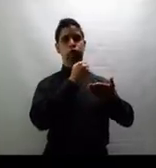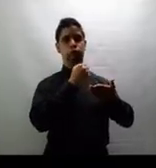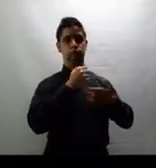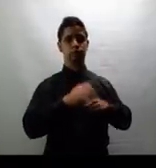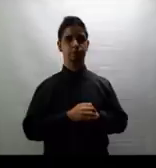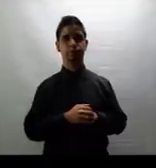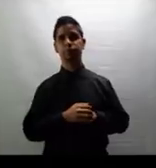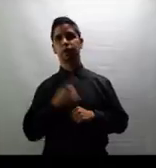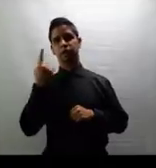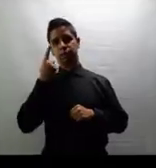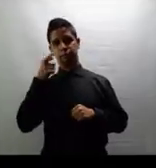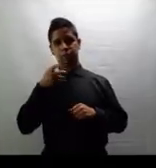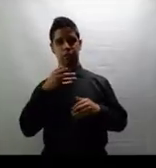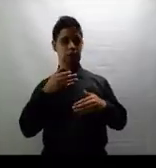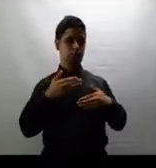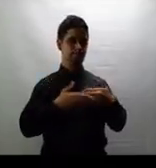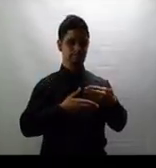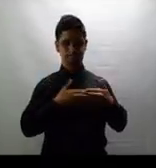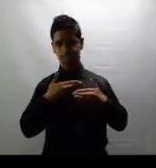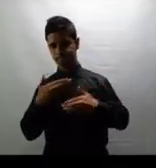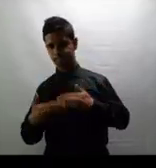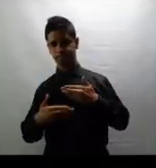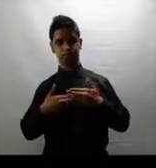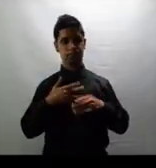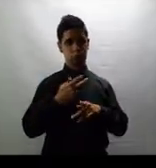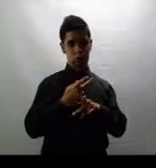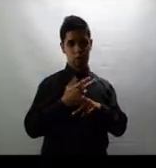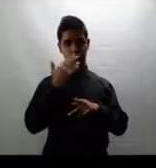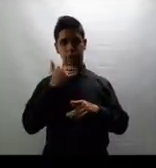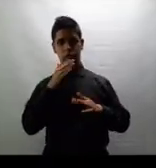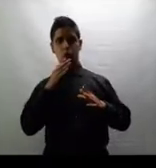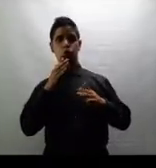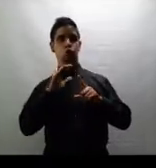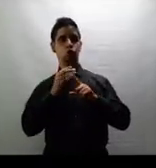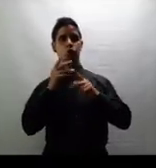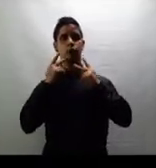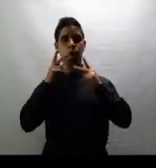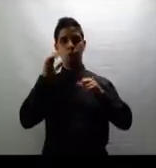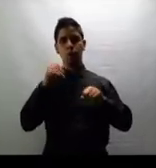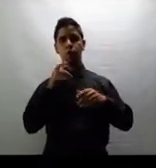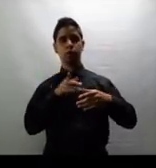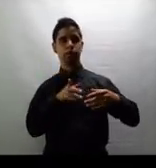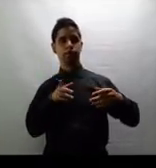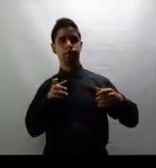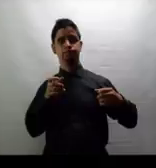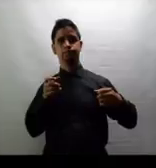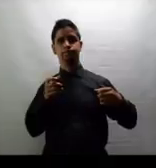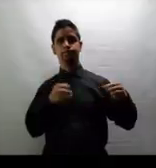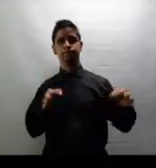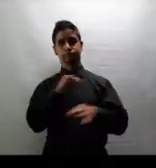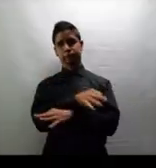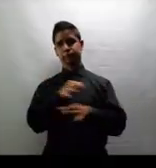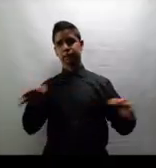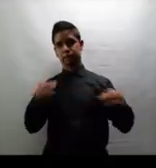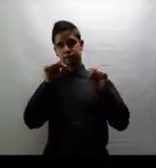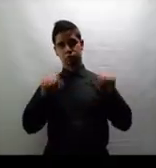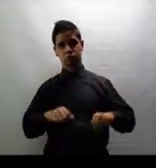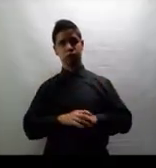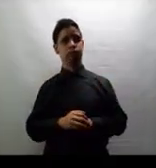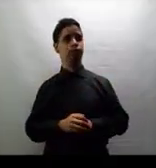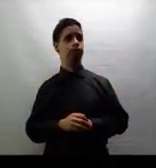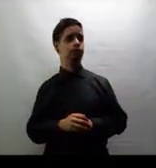siempre estas cosas tienen que tener mucho cuidado cuando son elementos de cultura popular porque se pueden invertir explotar y mirá qué lindas